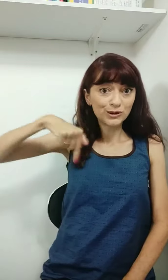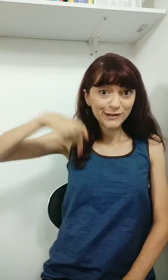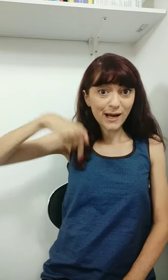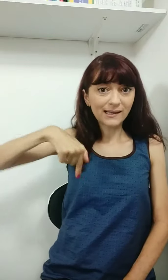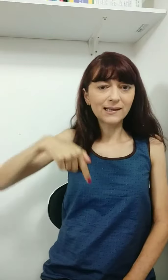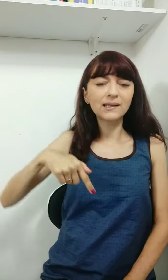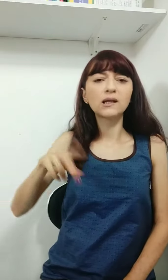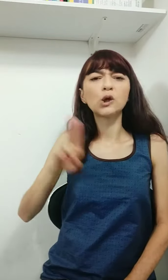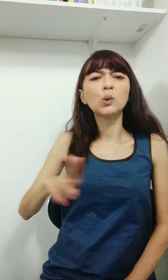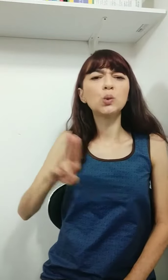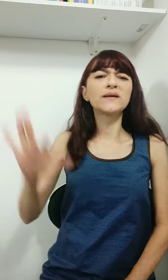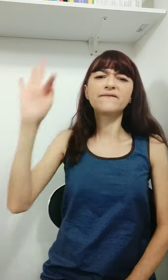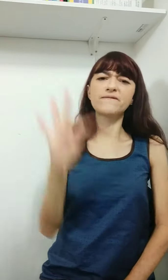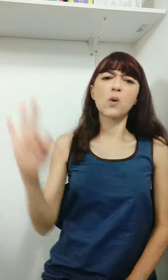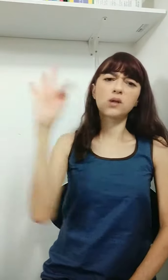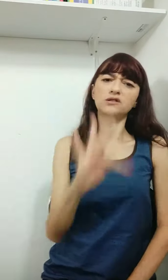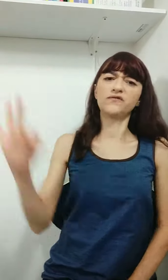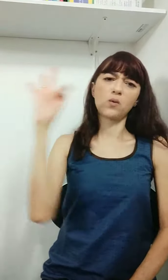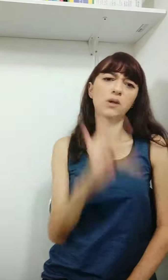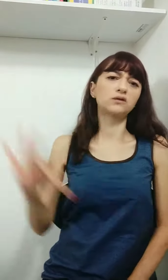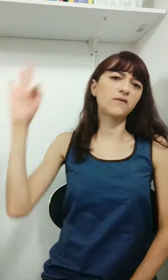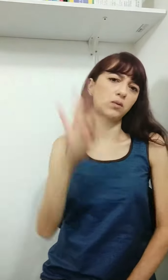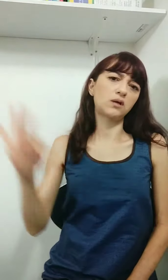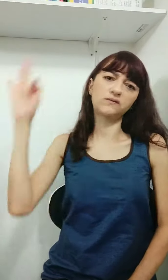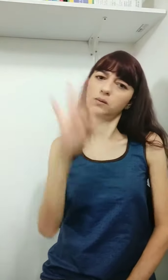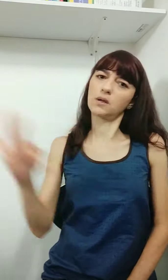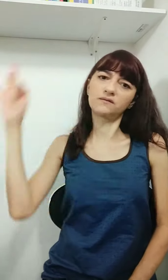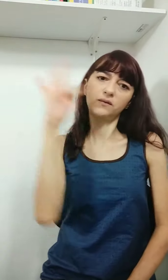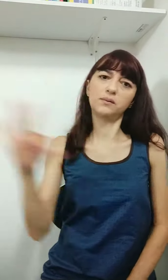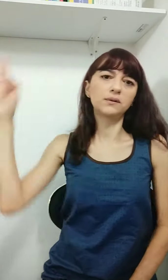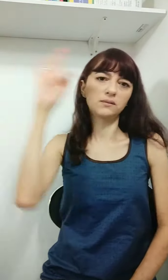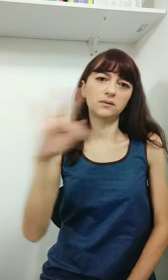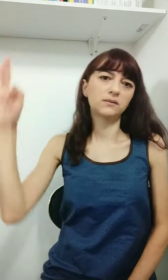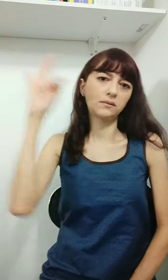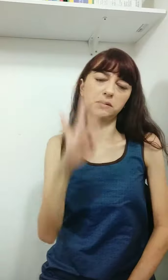por exemplo, a gente utiliza esse sinal de faculdade, tá bom?